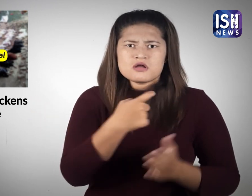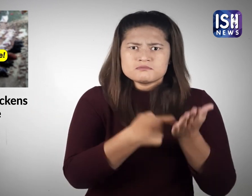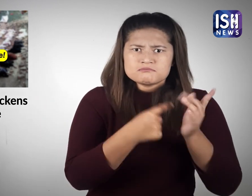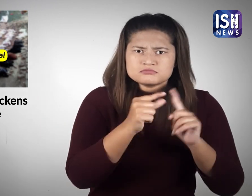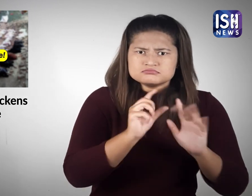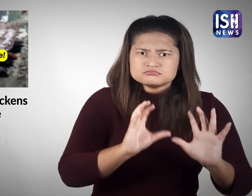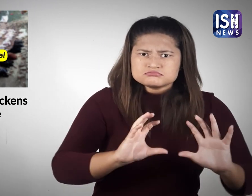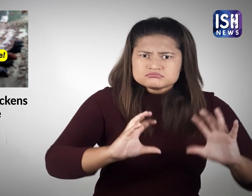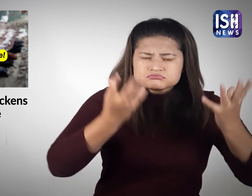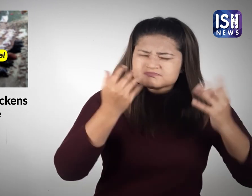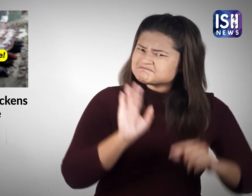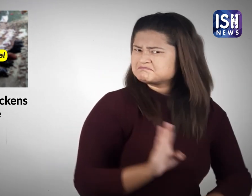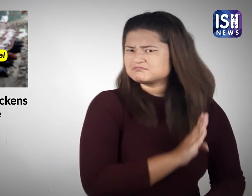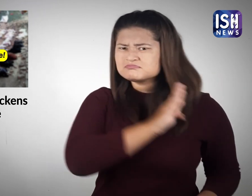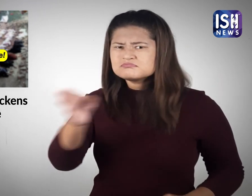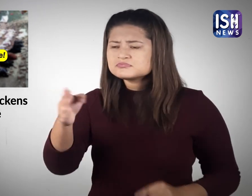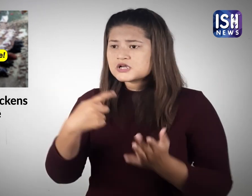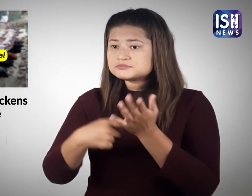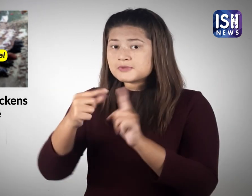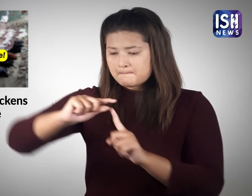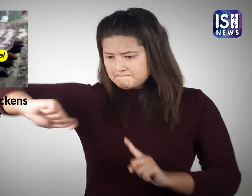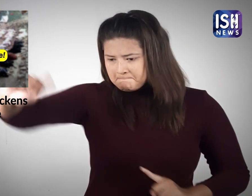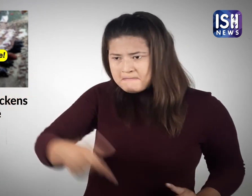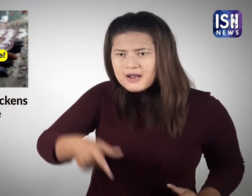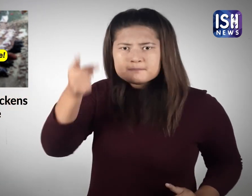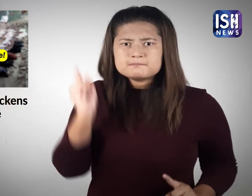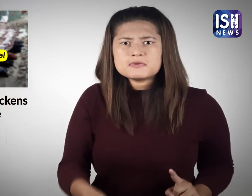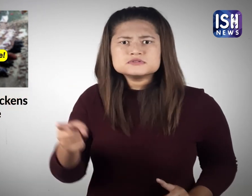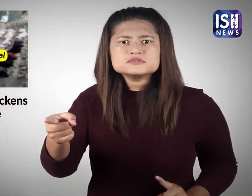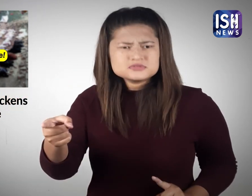क्रोधित रंजीत ने तब रामचंदर से उसकी भरपाई करने को कहा